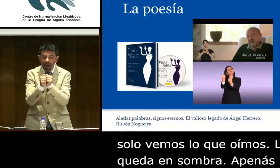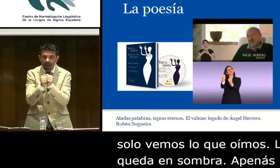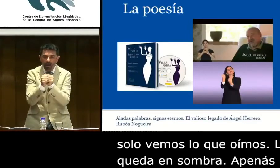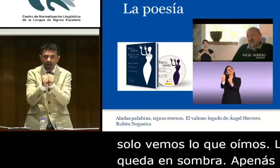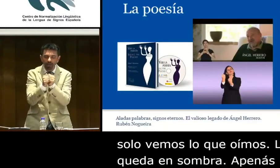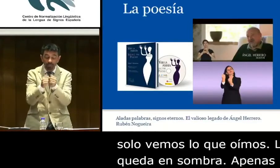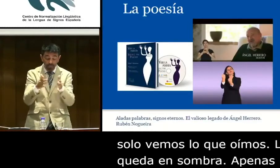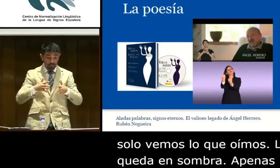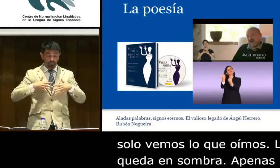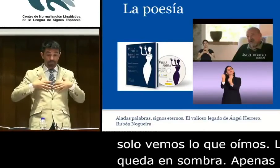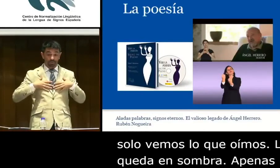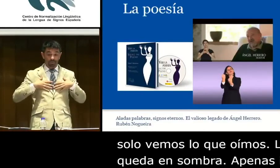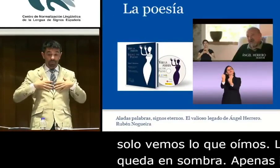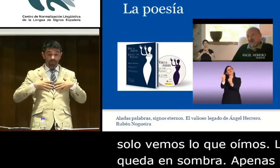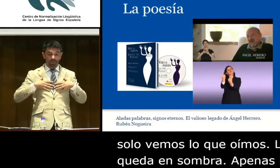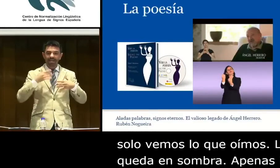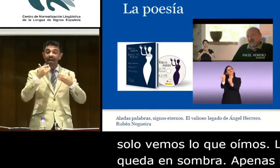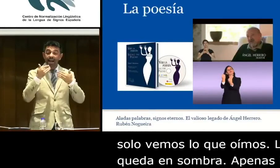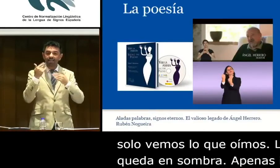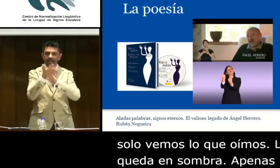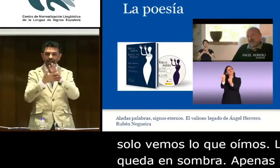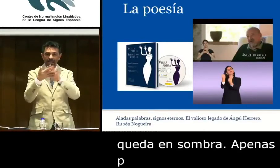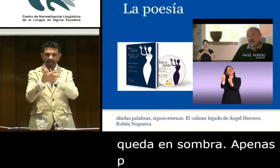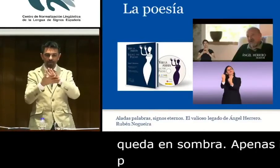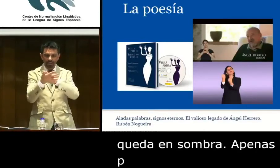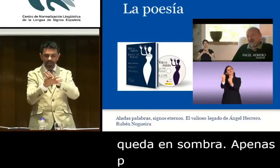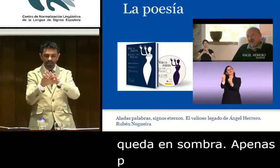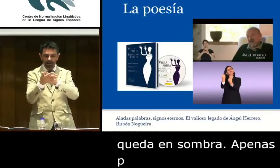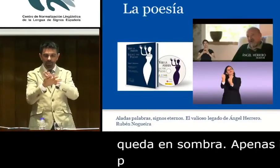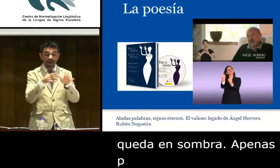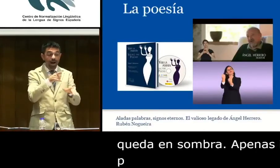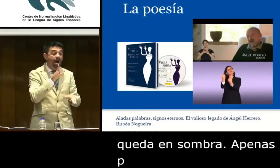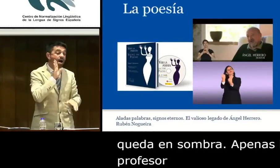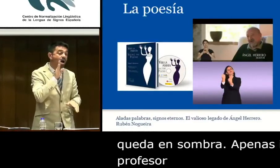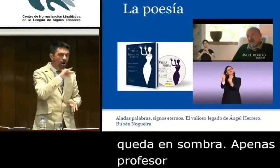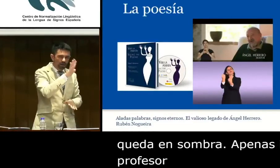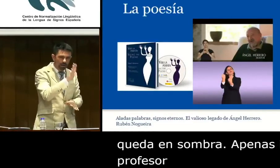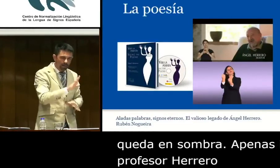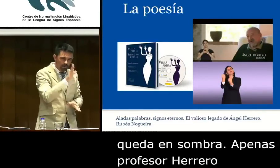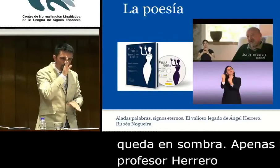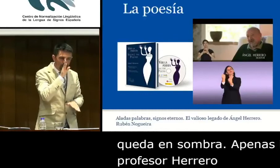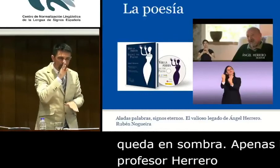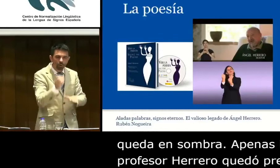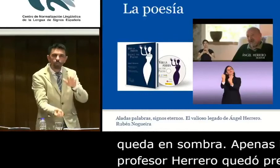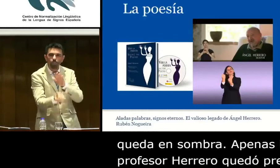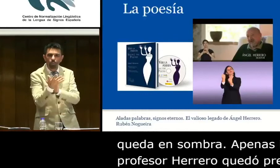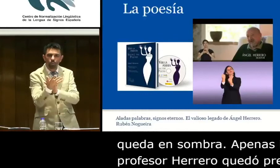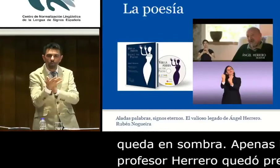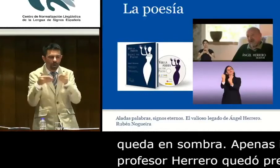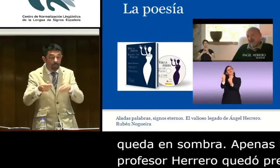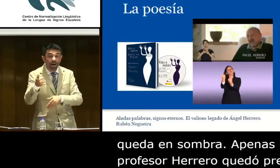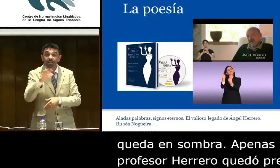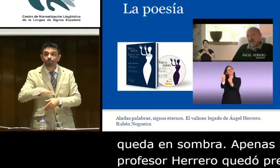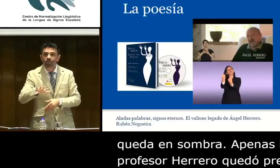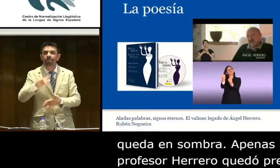una lengua, la lengua de signos, maravillosa, una lengua en cuya poesía las